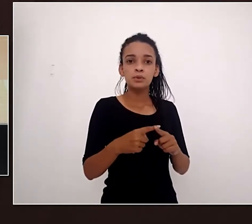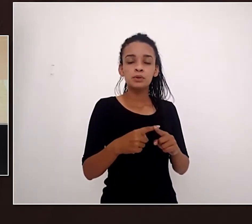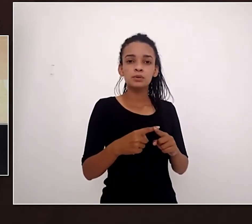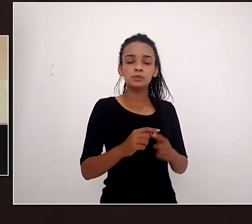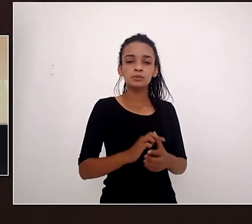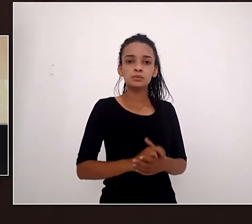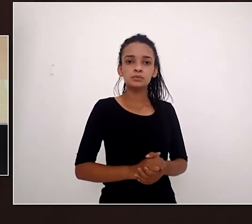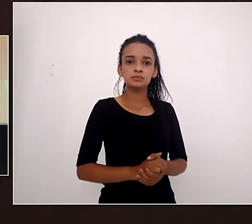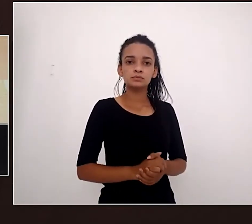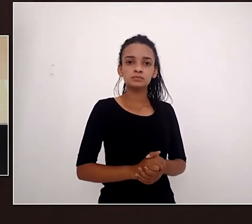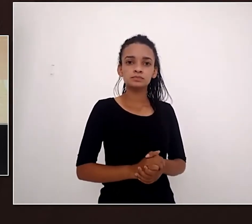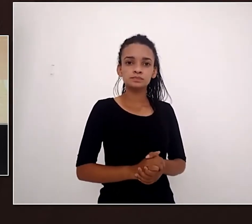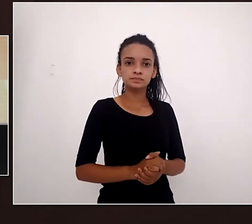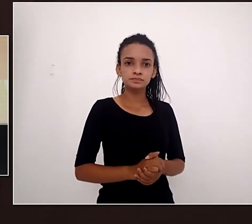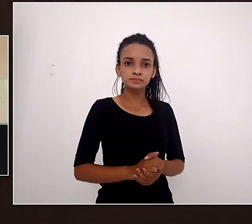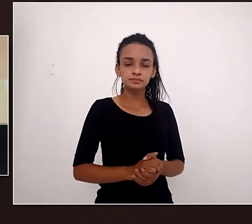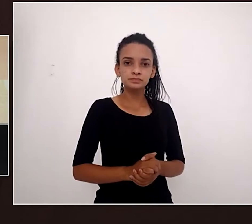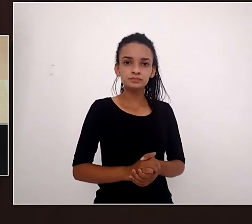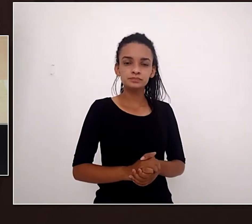Não sei se vocês sabem.